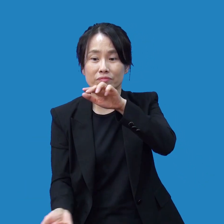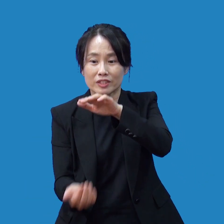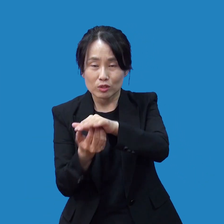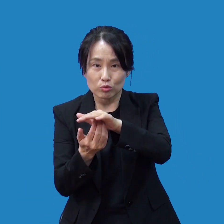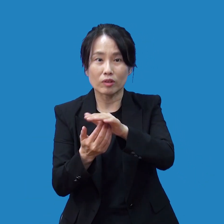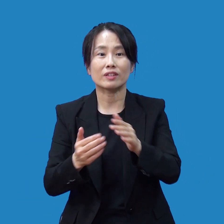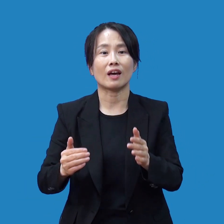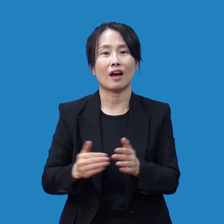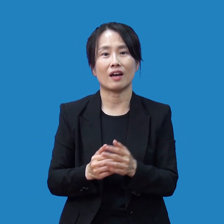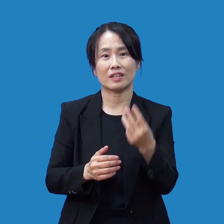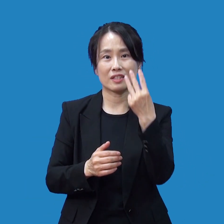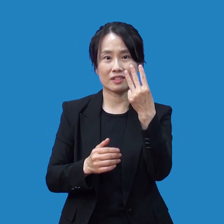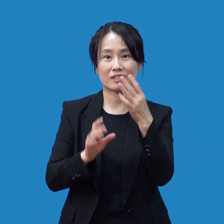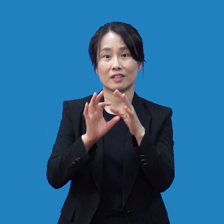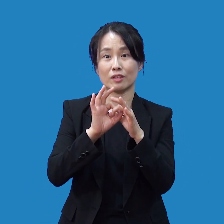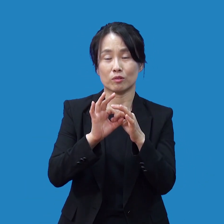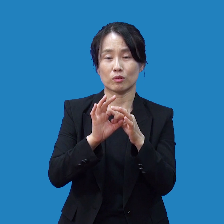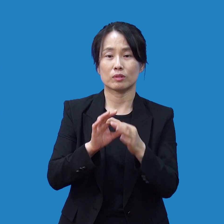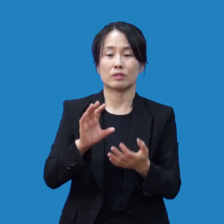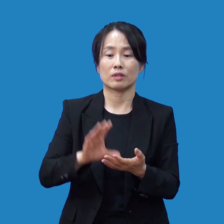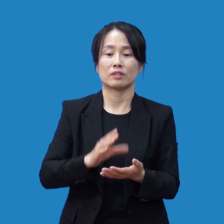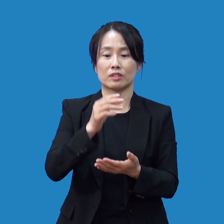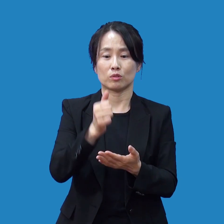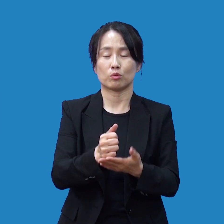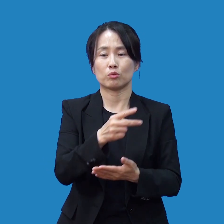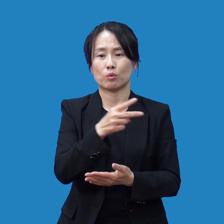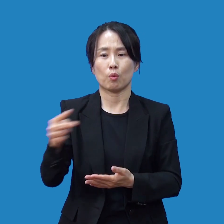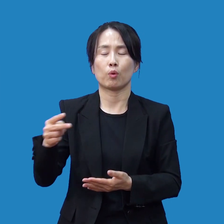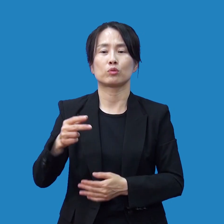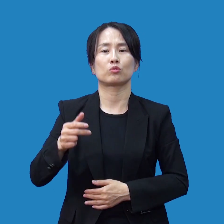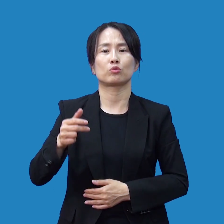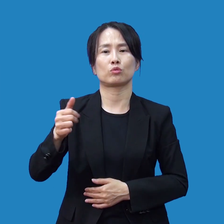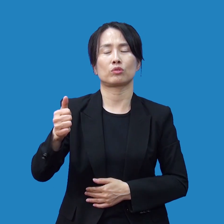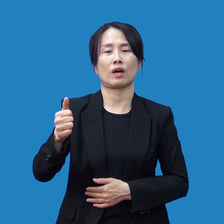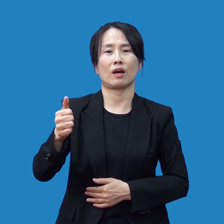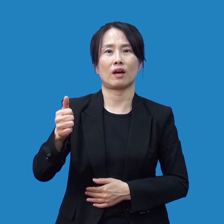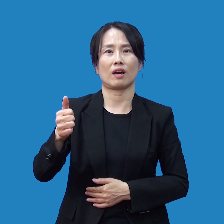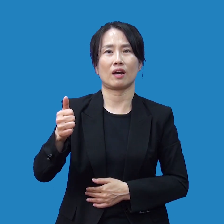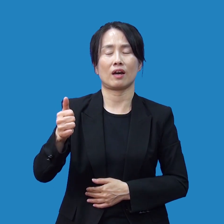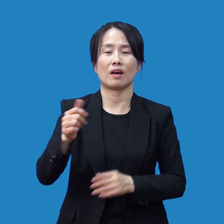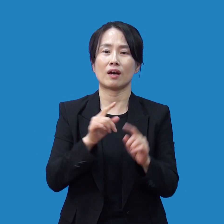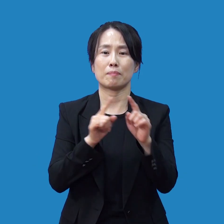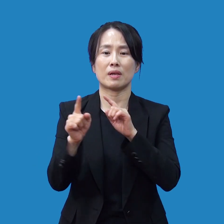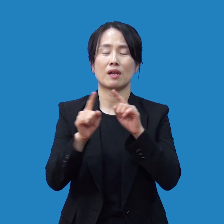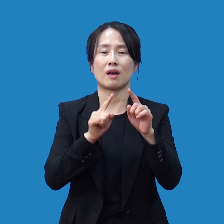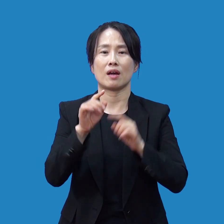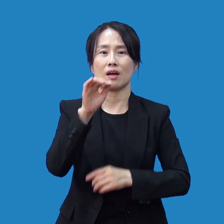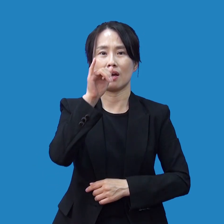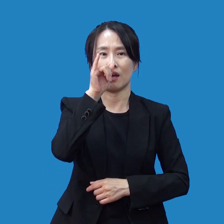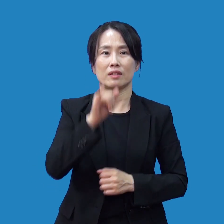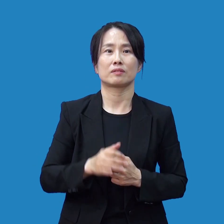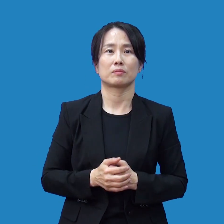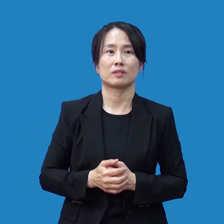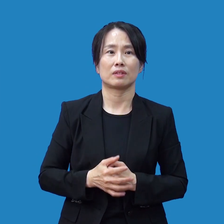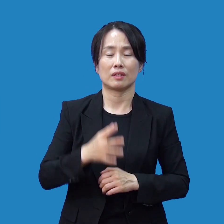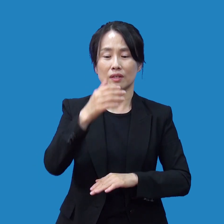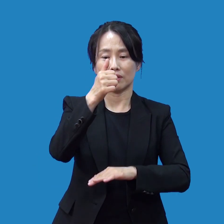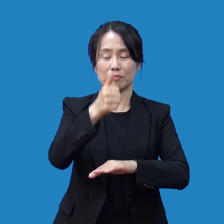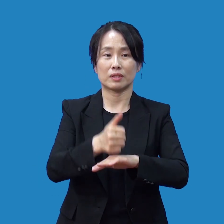세 가지를 통해서 그리스도의 주되심을 지금 논증하고 있습니다. 그리고 마지막 그